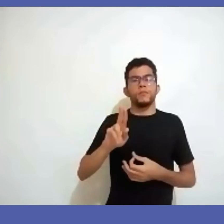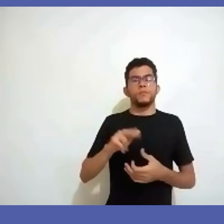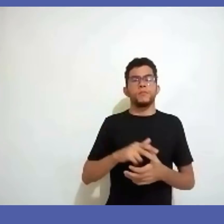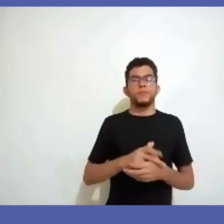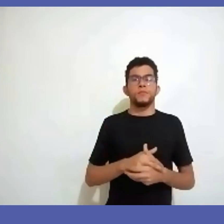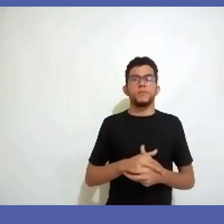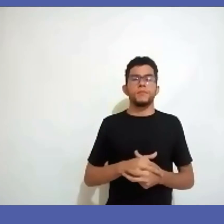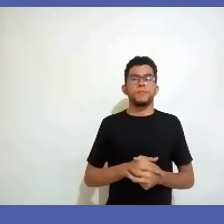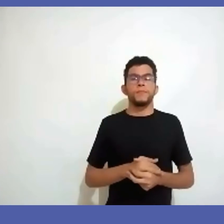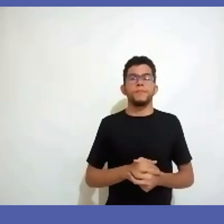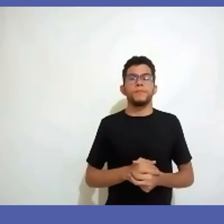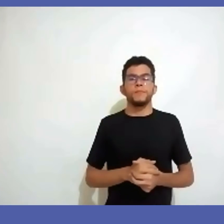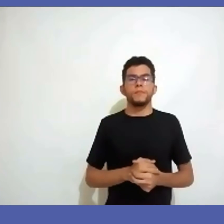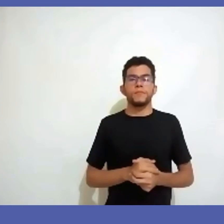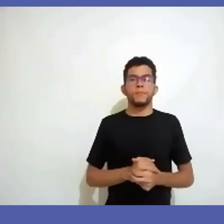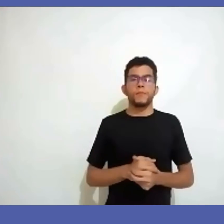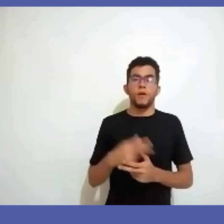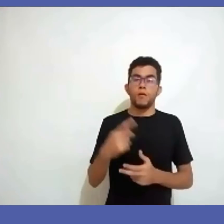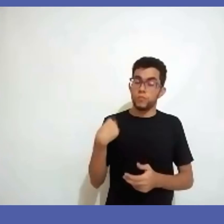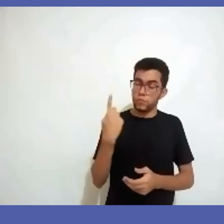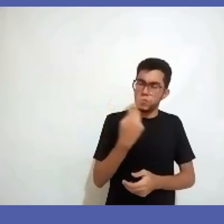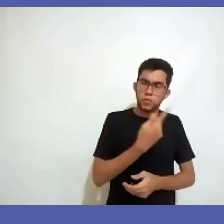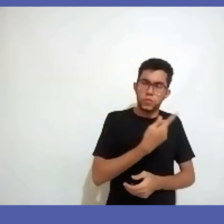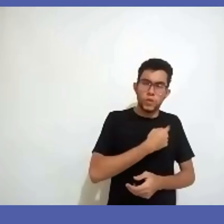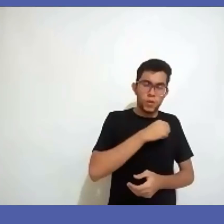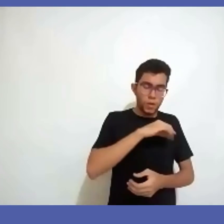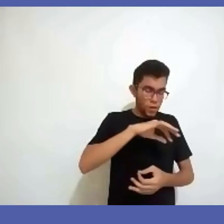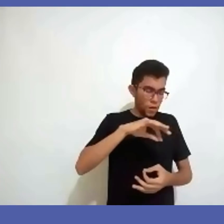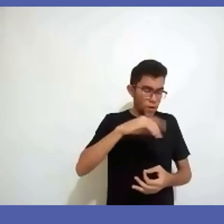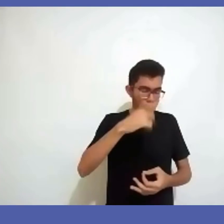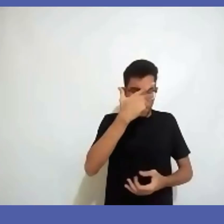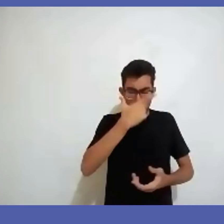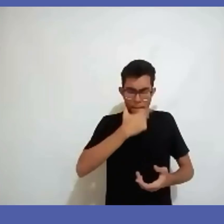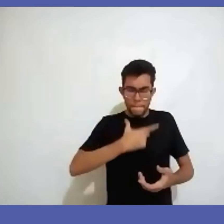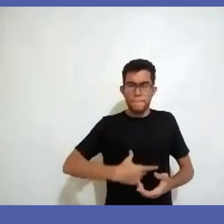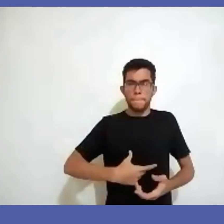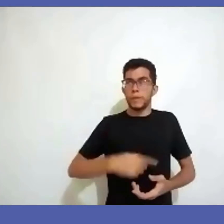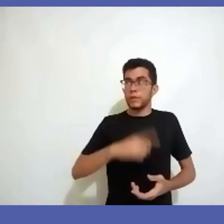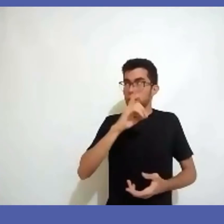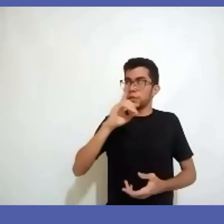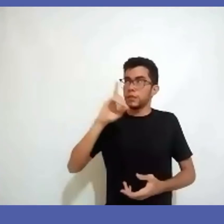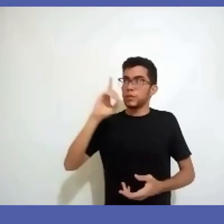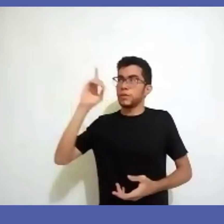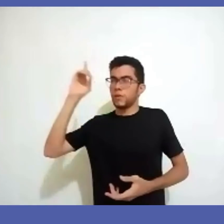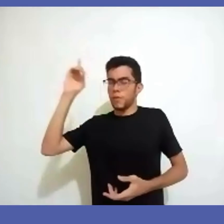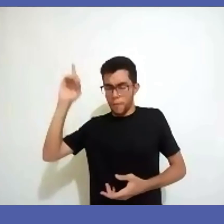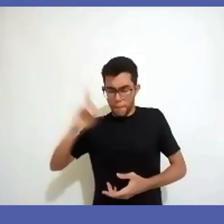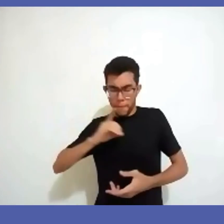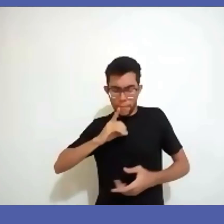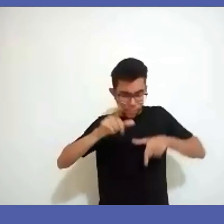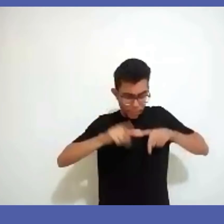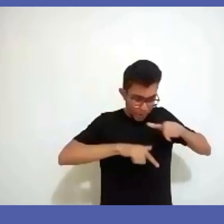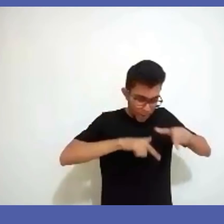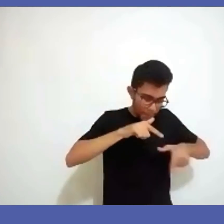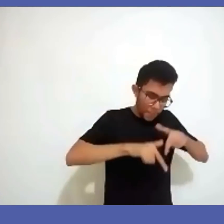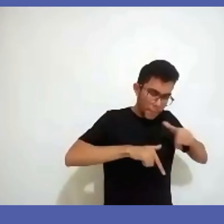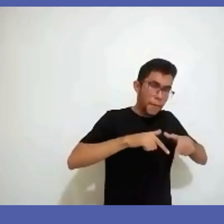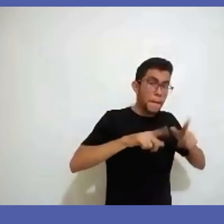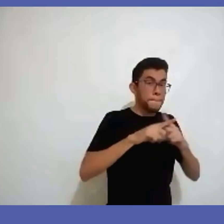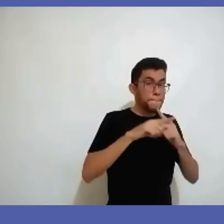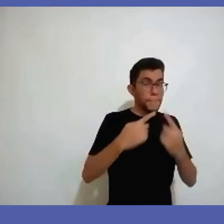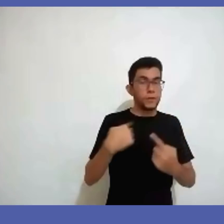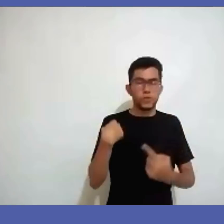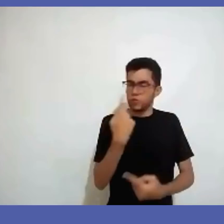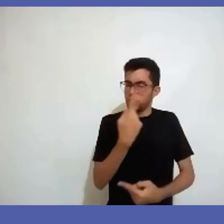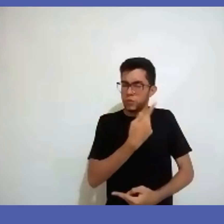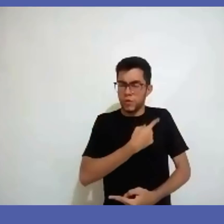Somos apenas vasos de barro que contêm um tesouro. A excelência do poder não tem que ser do